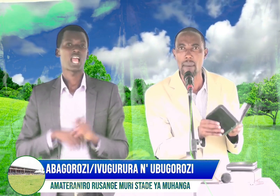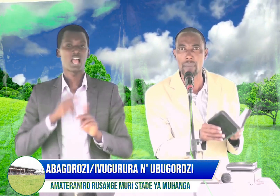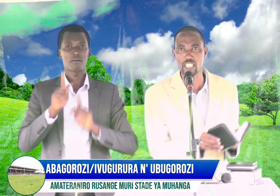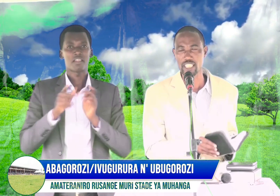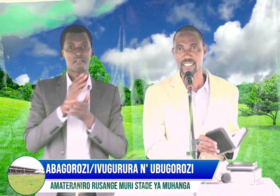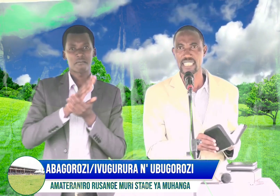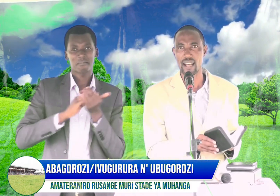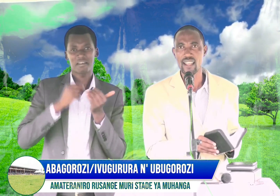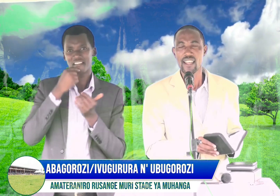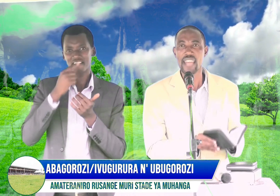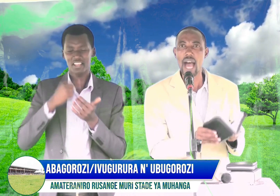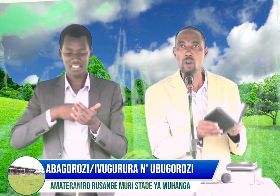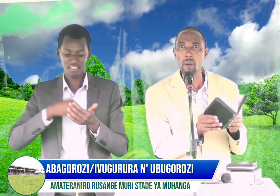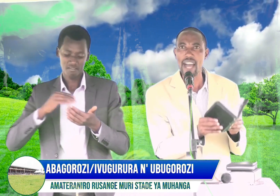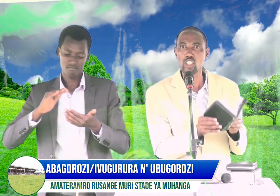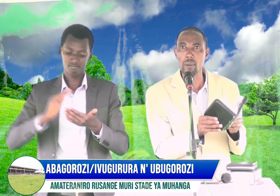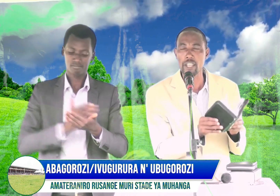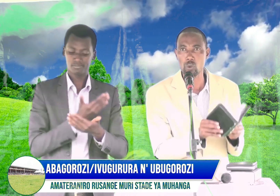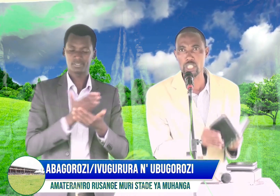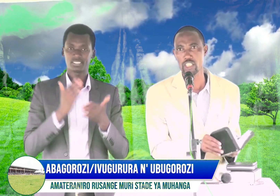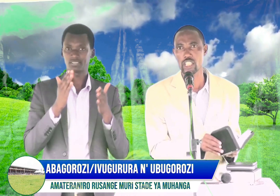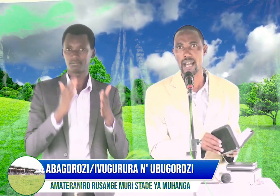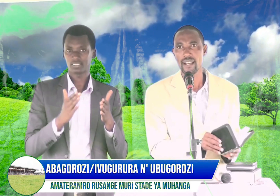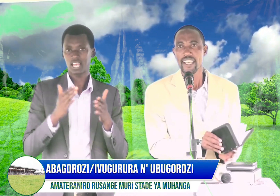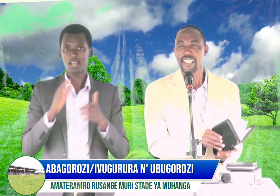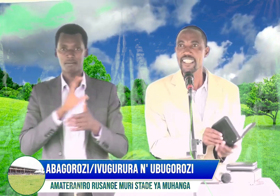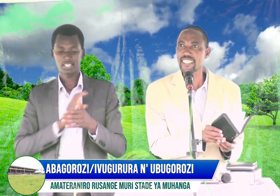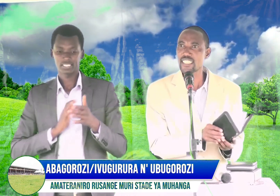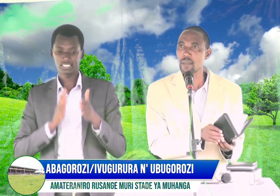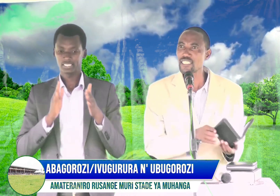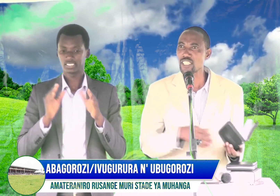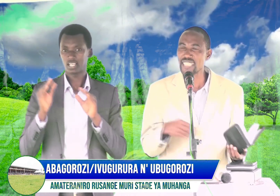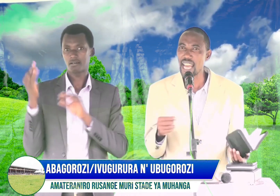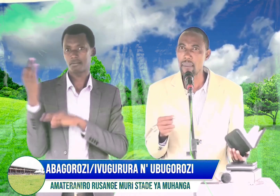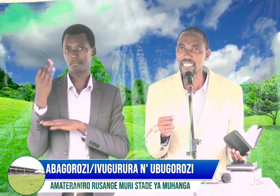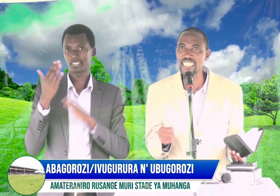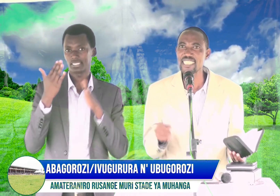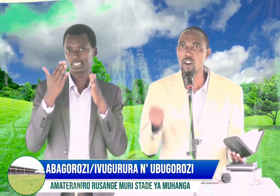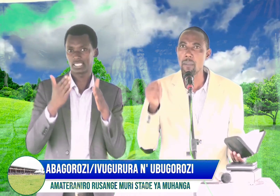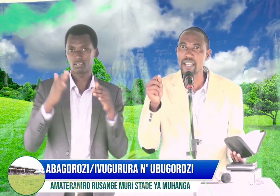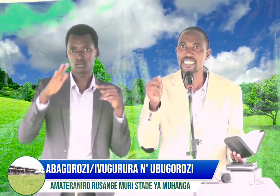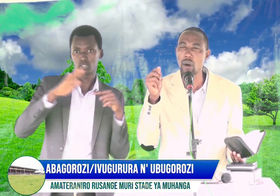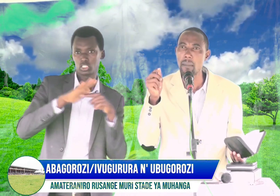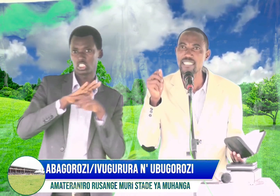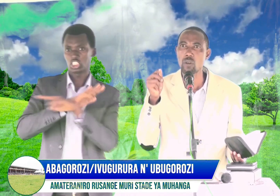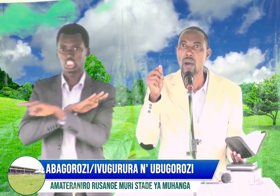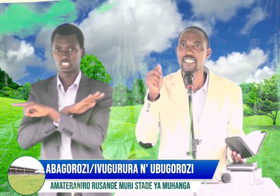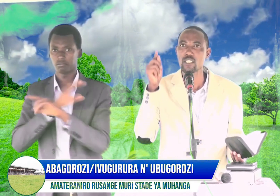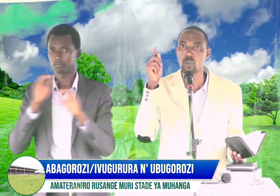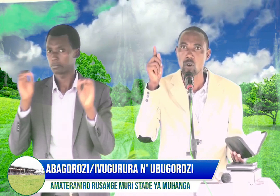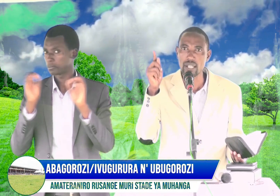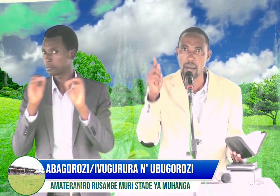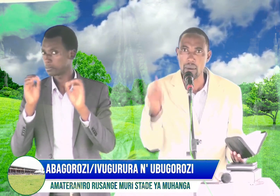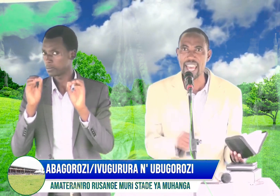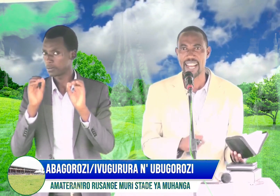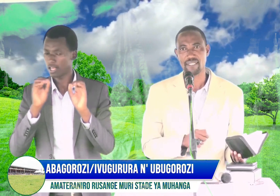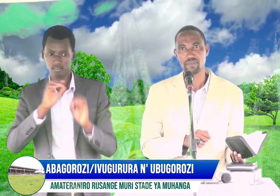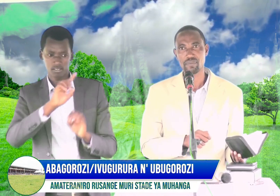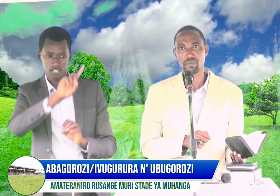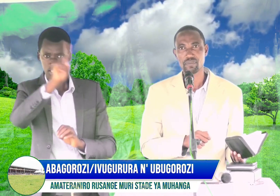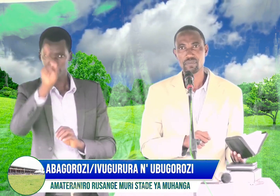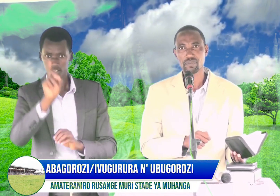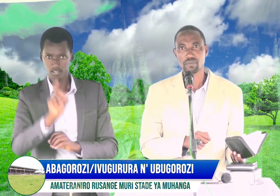by'ukuri ari ababwiriza, ntabwo bashoboye kwinjira. Iki kibazo cyarabatsinze ngo mbese wamaze kwakira umwuka